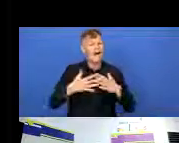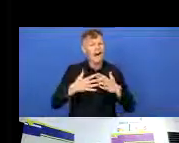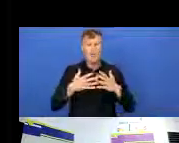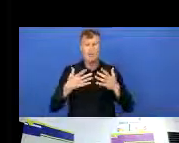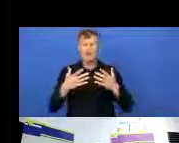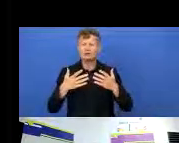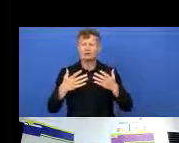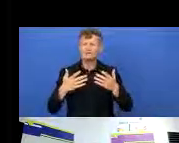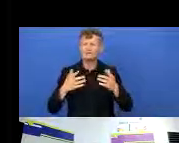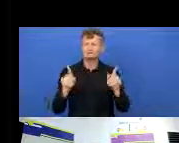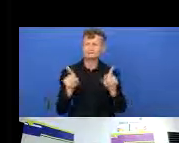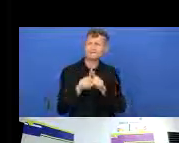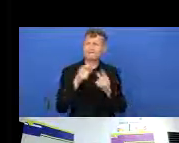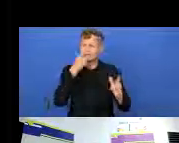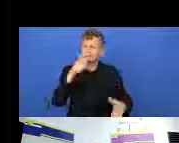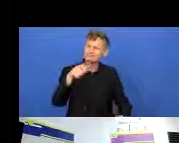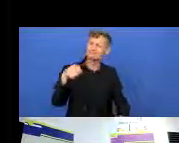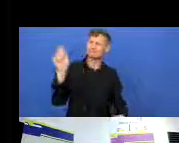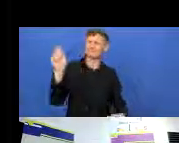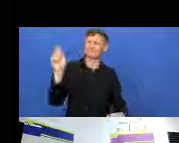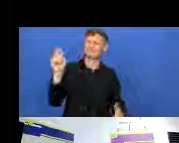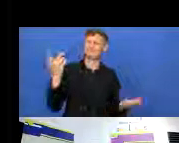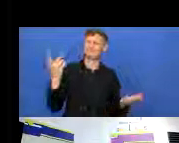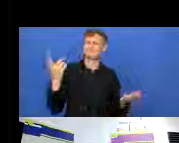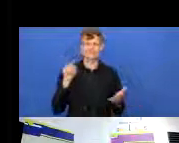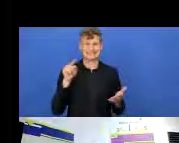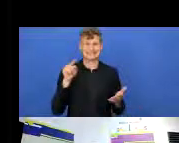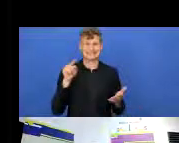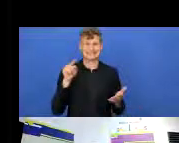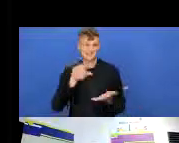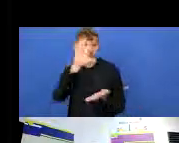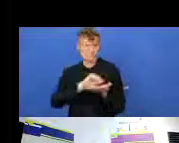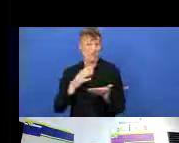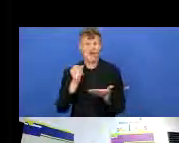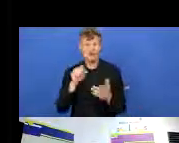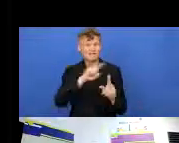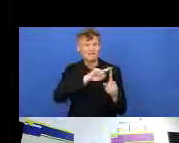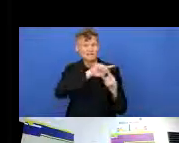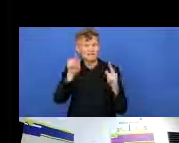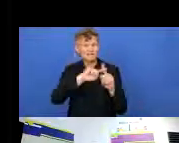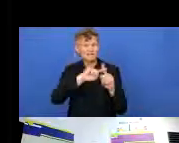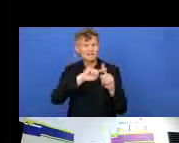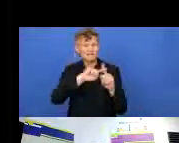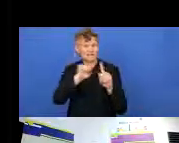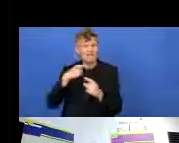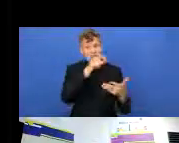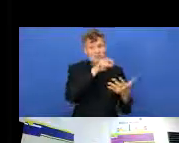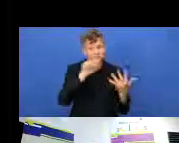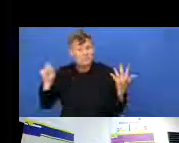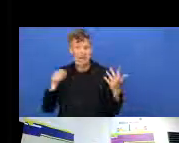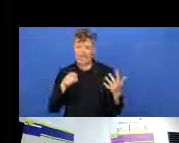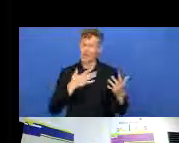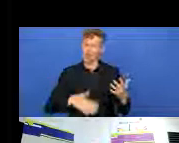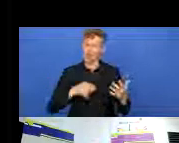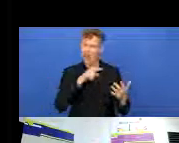soutenir les actions requises immédiatement pour garantir à chaque jeune enfant un accueil